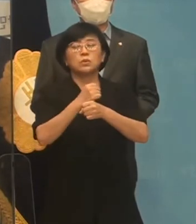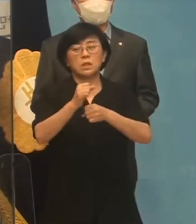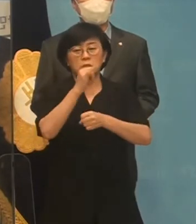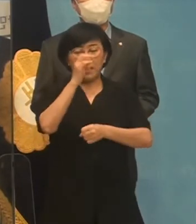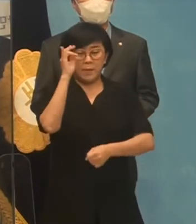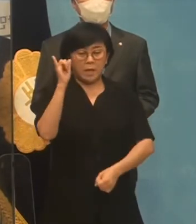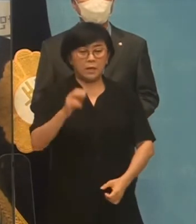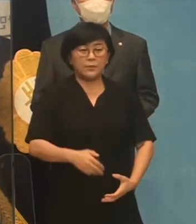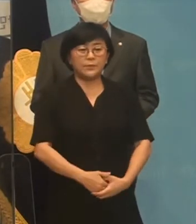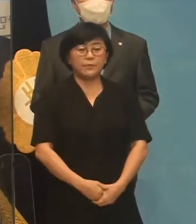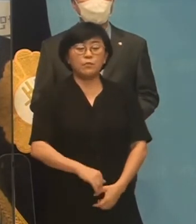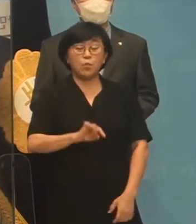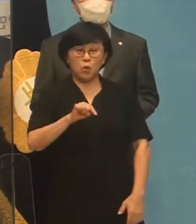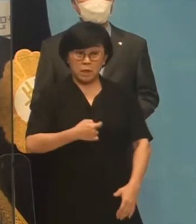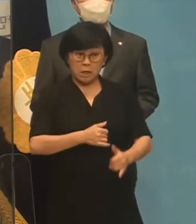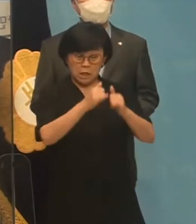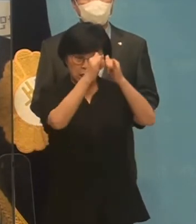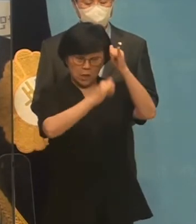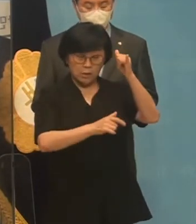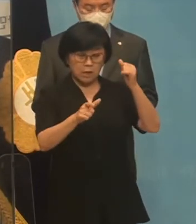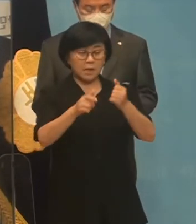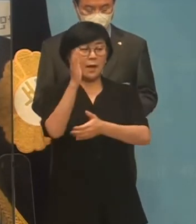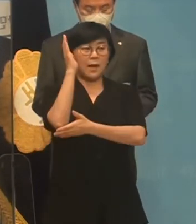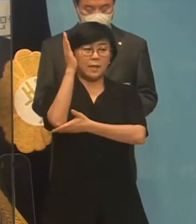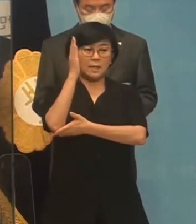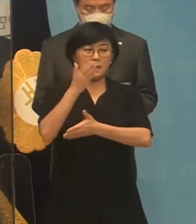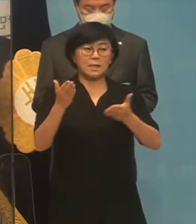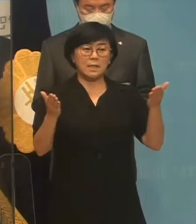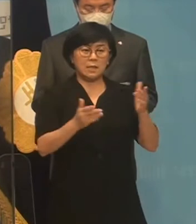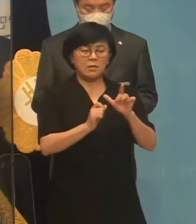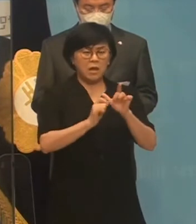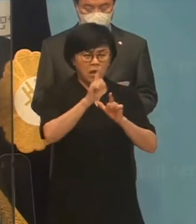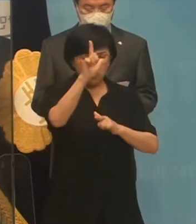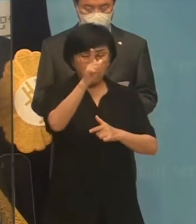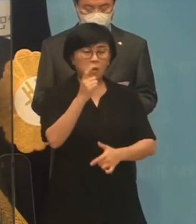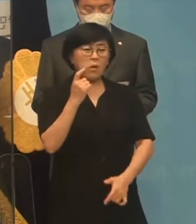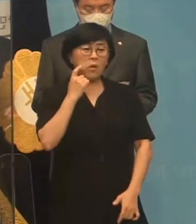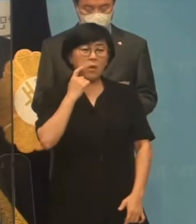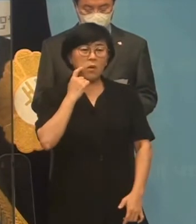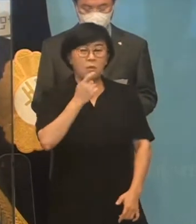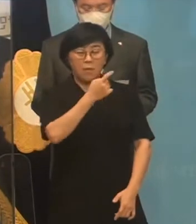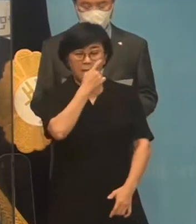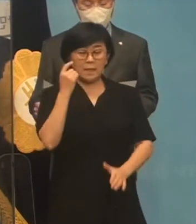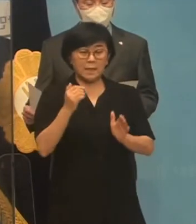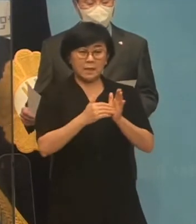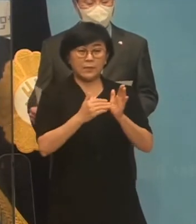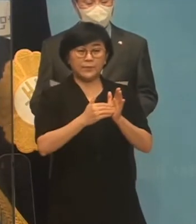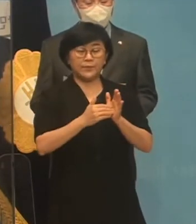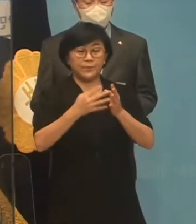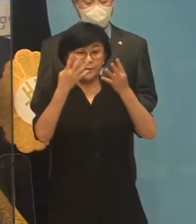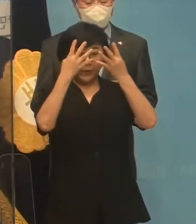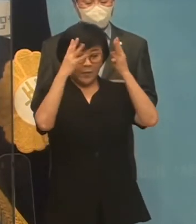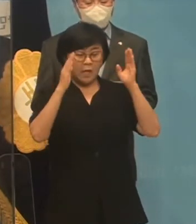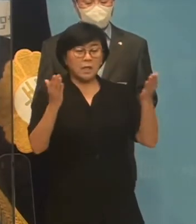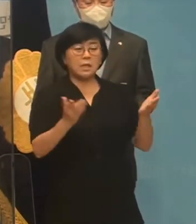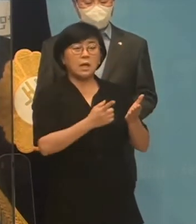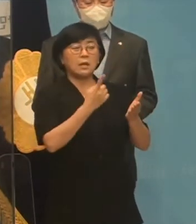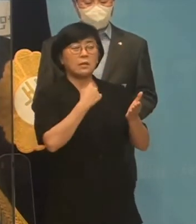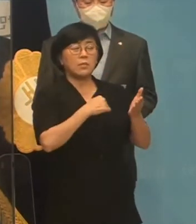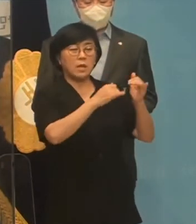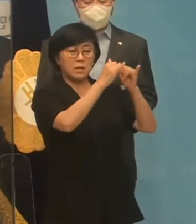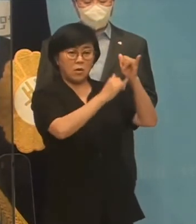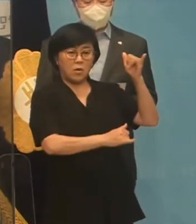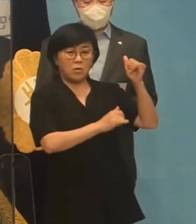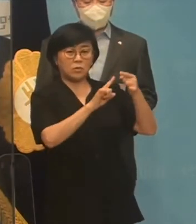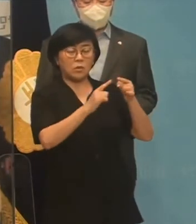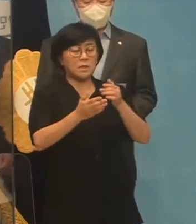있습니다. 본인이 쓴 이력서에 있는 강의, 근무 이력 대부분이 허위로 확인된 것입니다. 대학 근무 이력에 이어